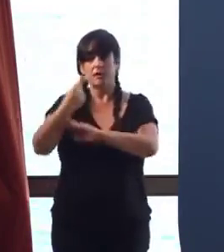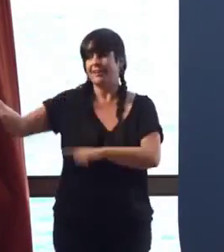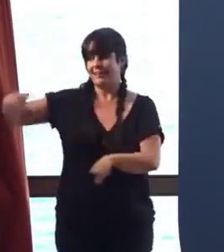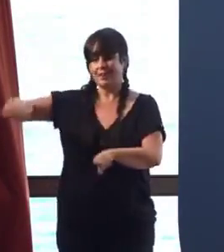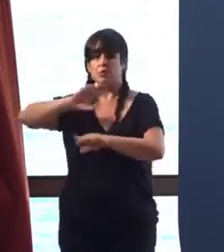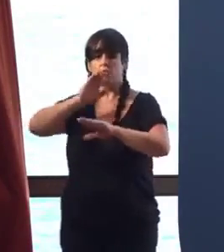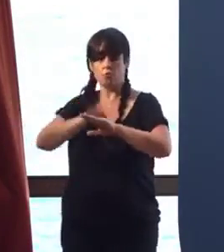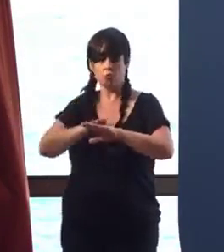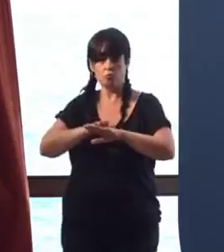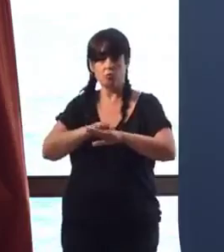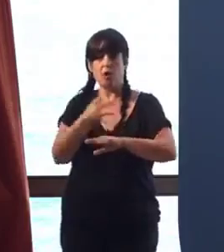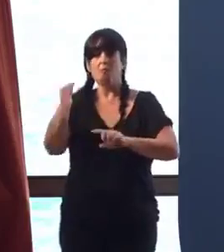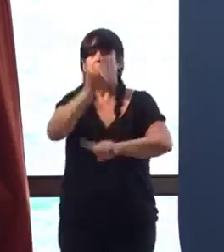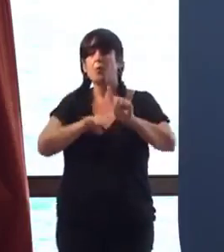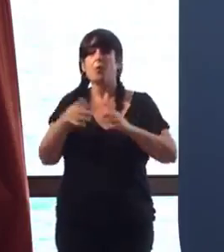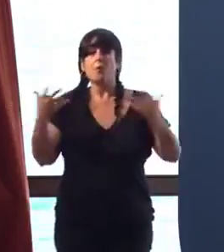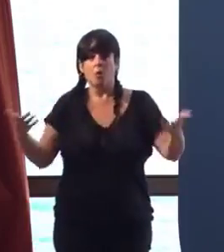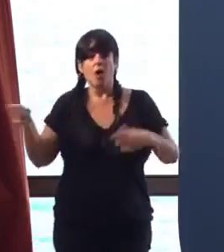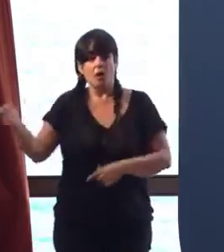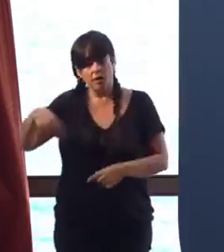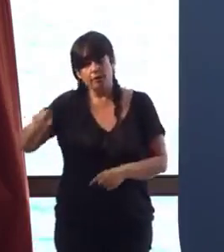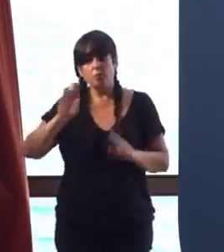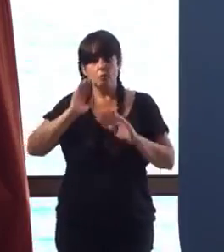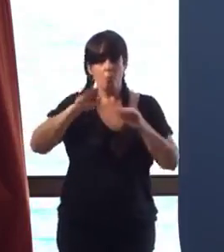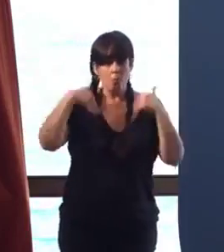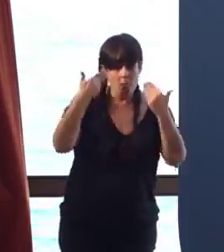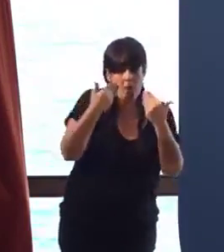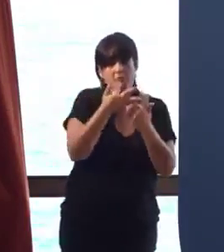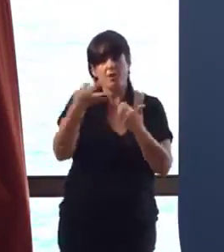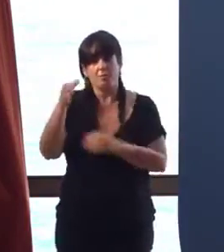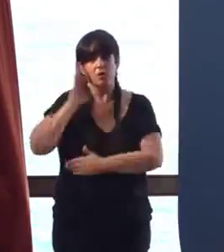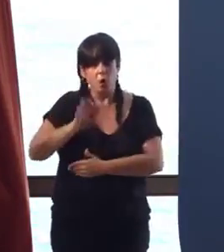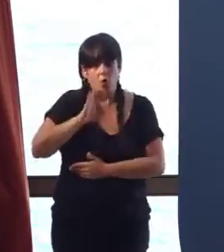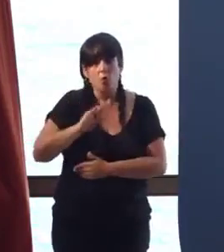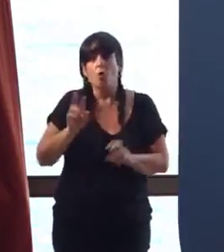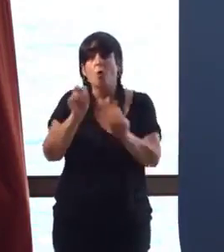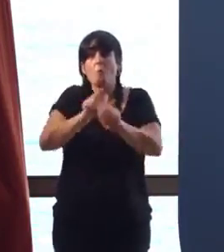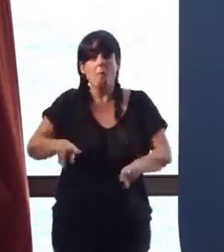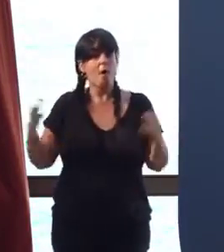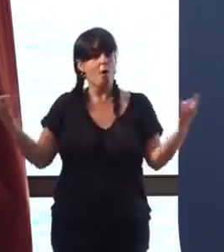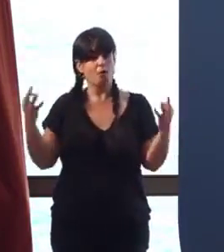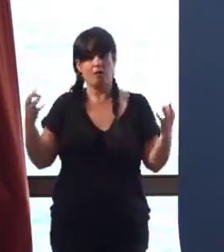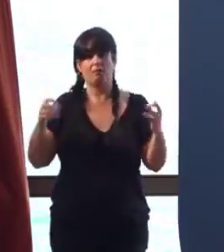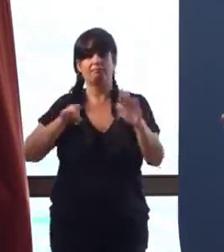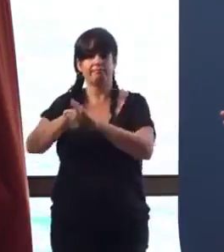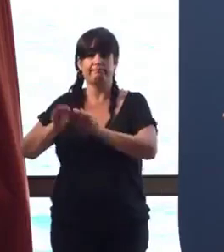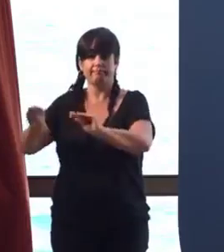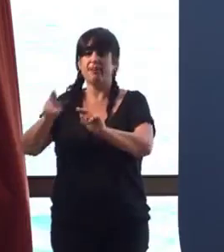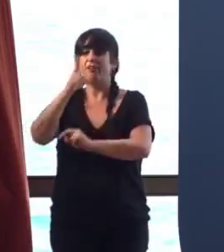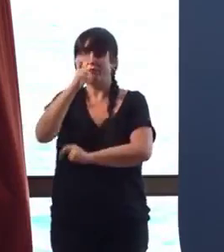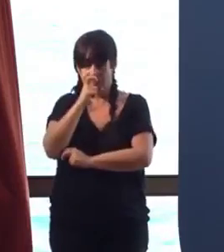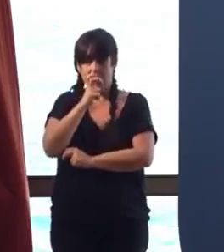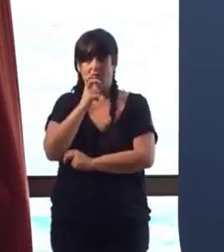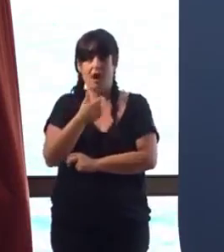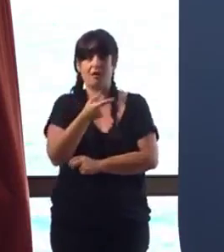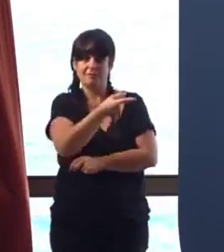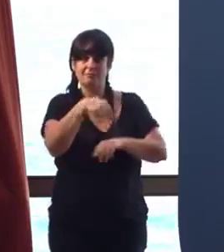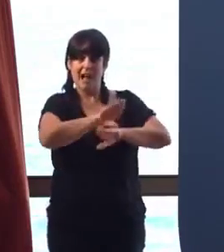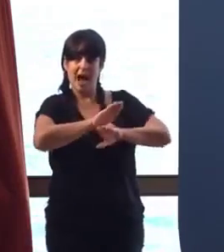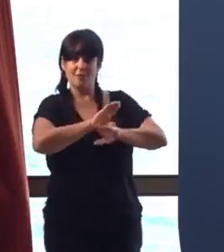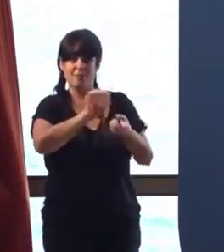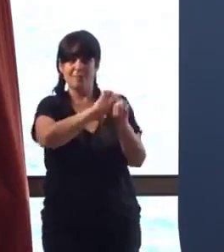sean corruptos, conservadores y mafiosos. Es que gestionan mal y los ayuntamientos del cambio son la prueba de que se puede gestionar